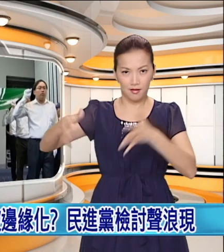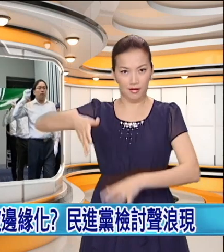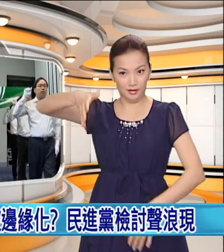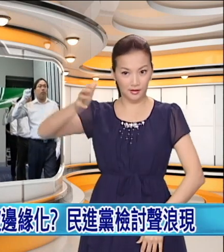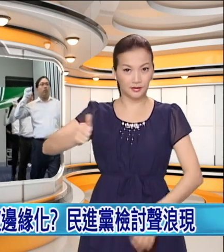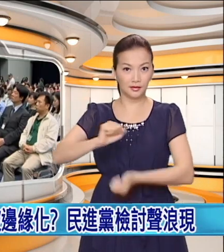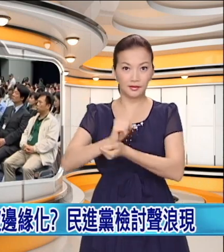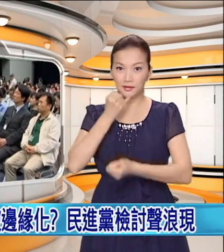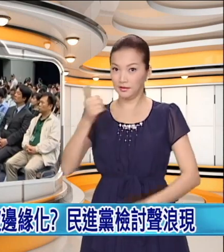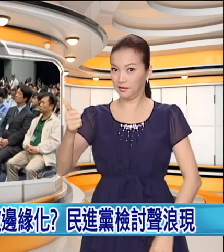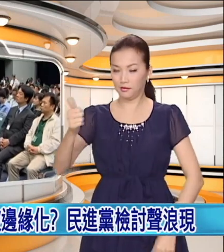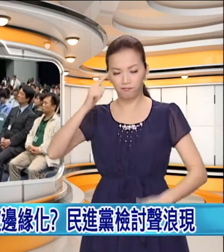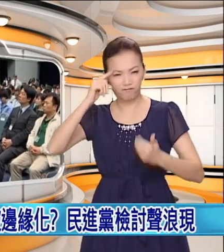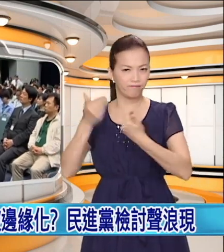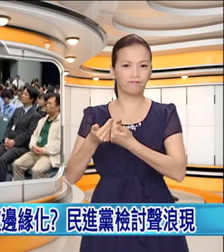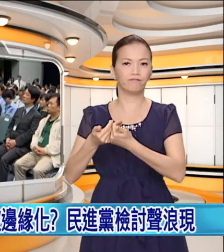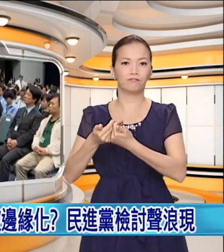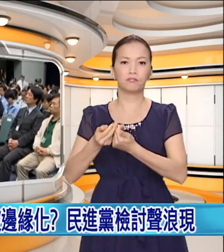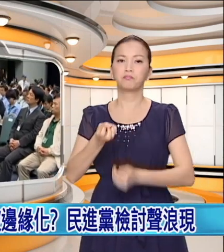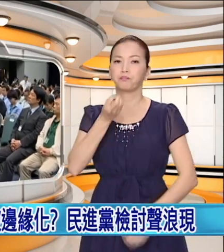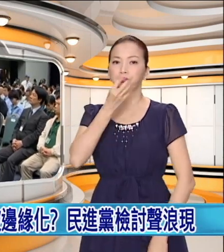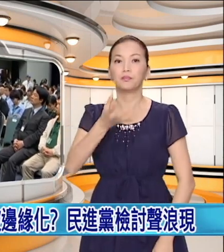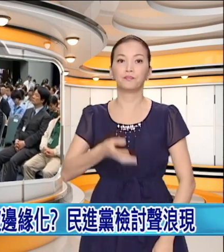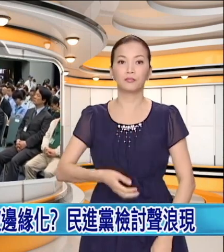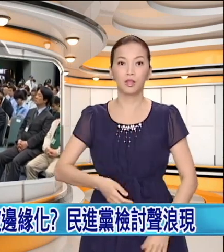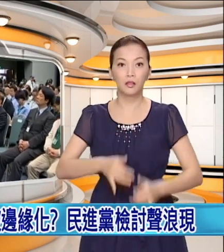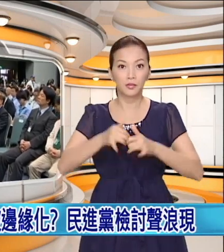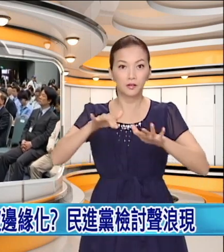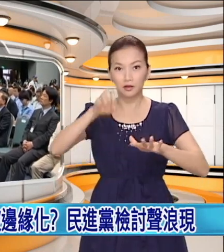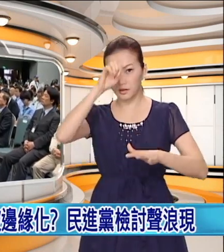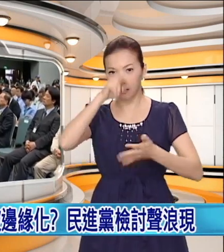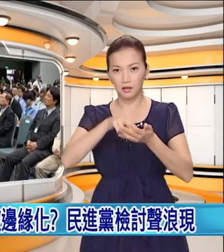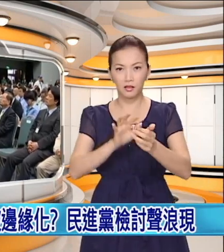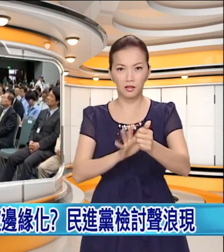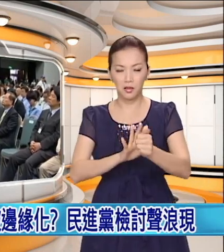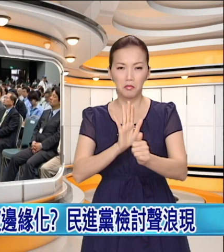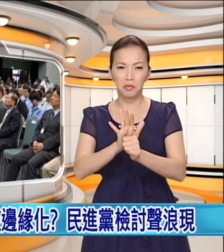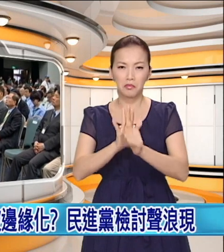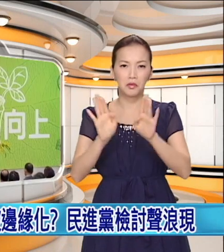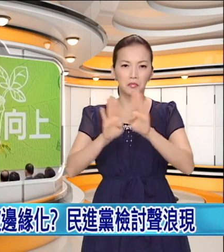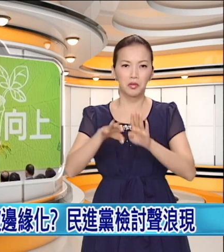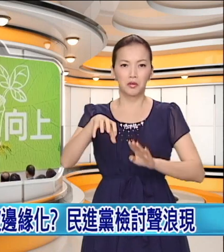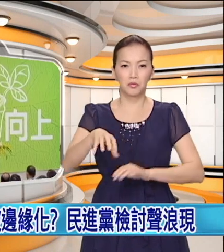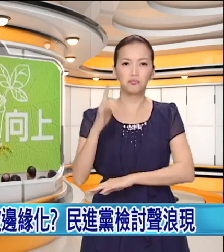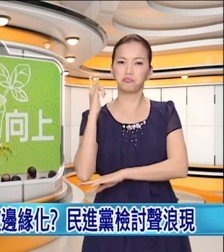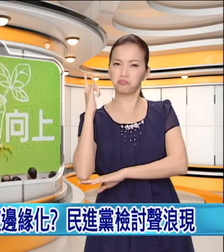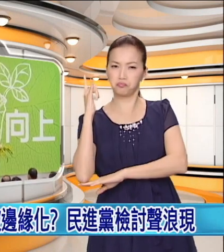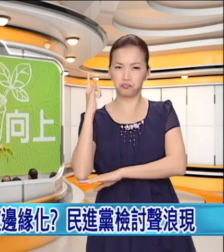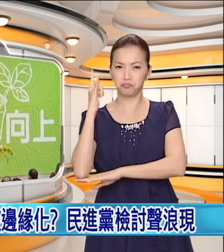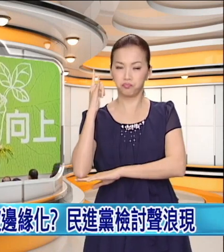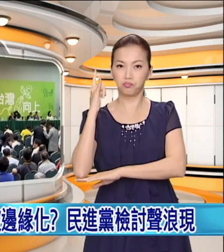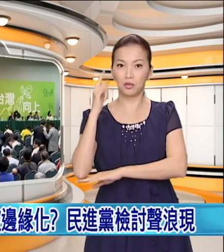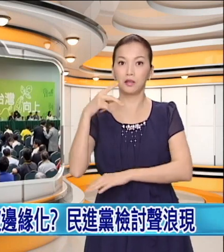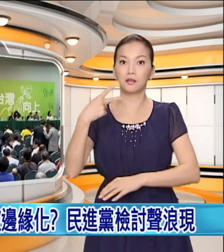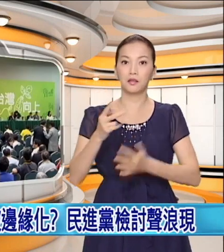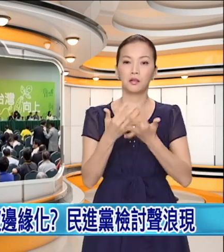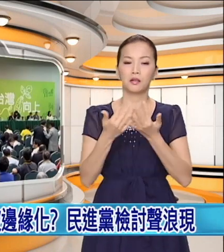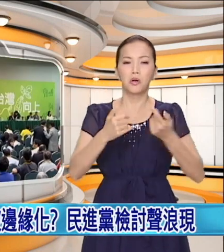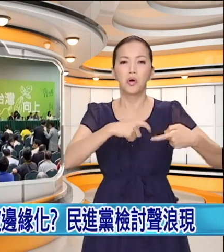建铭则是反驳说，民进党立委不只是只有顾门口，他们从头到尾都跟学生彻